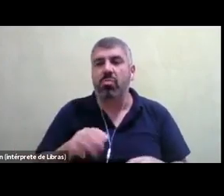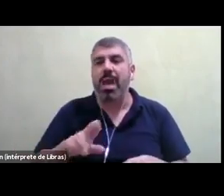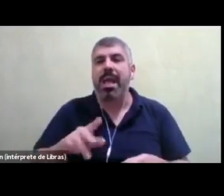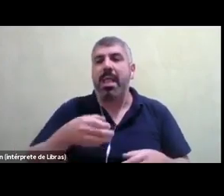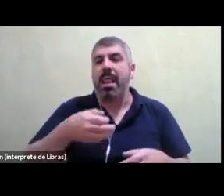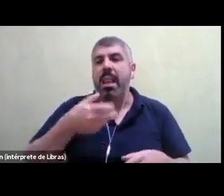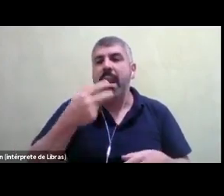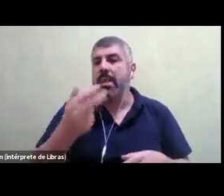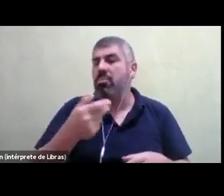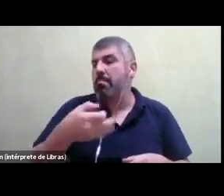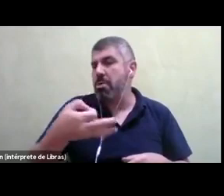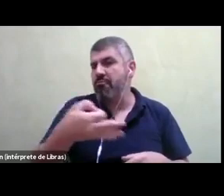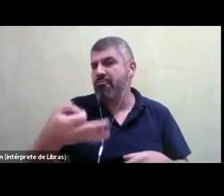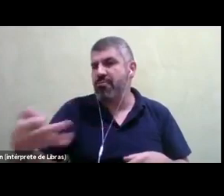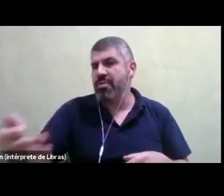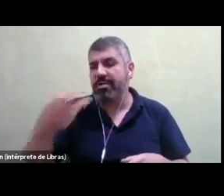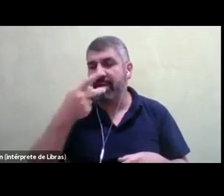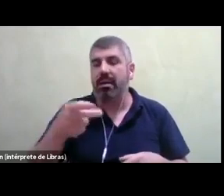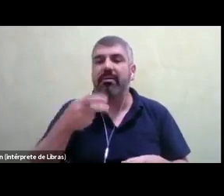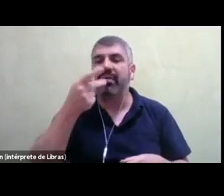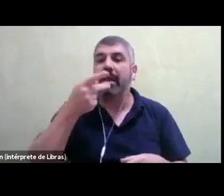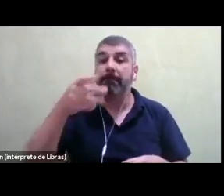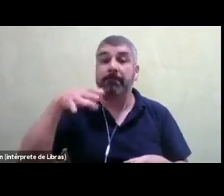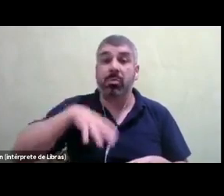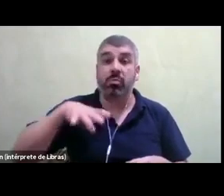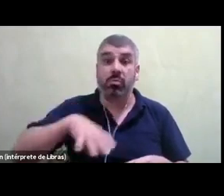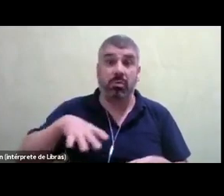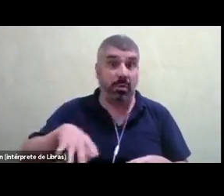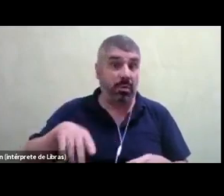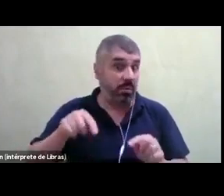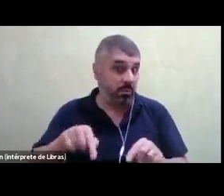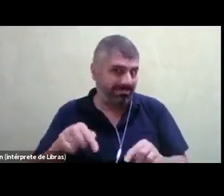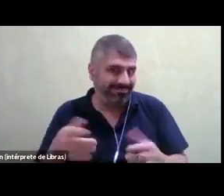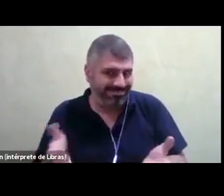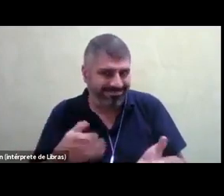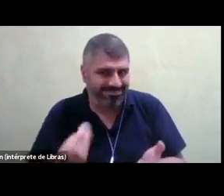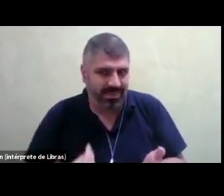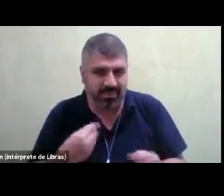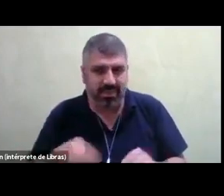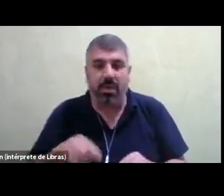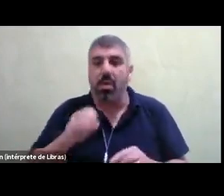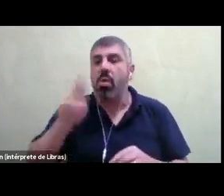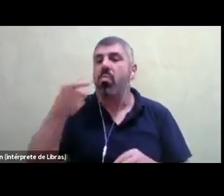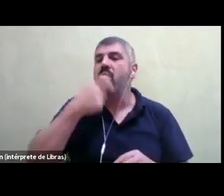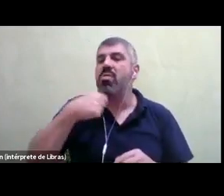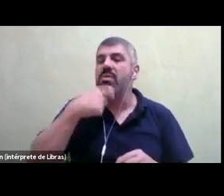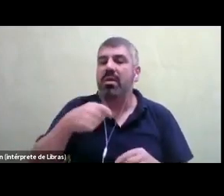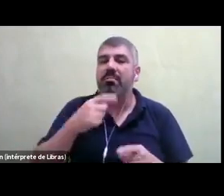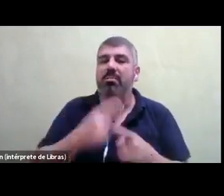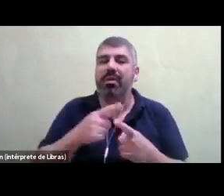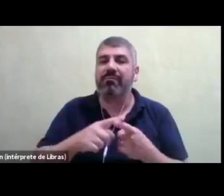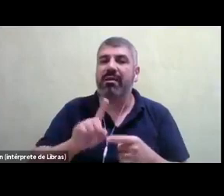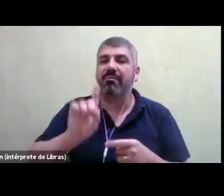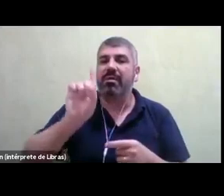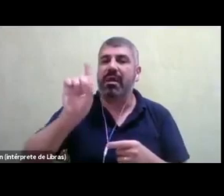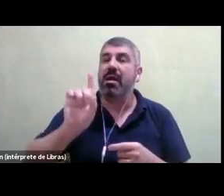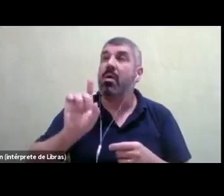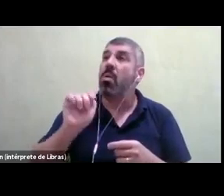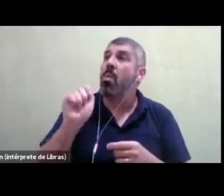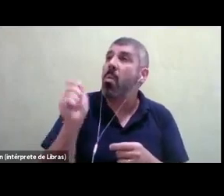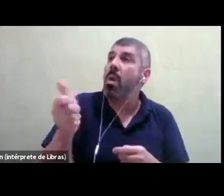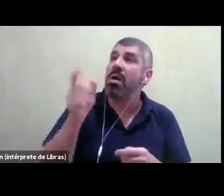língua X, ou para que ele fale português, porque agora está aqui, ou que ele fale inglês, porque ele vai ficar quase um americano. Não, isso